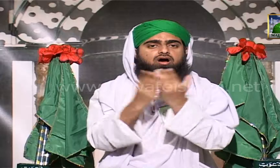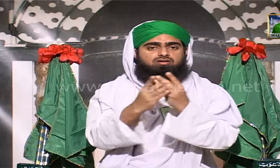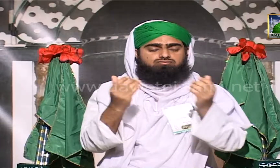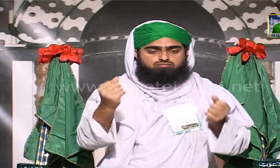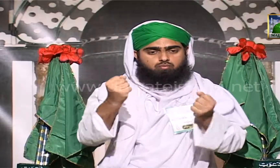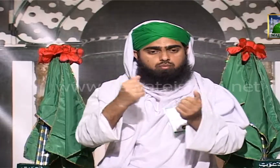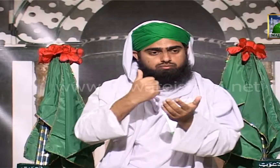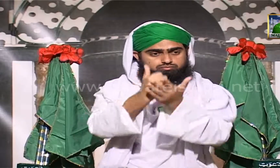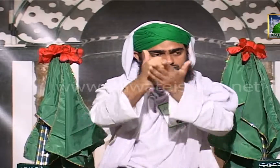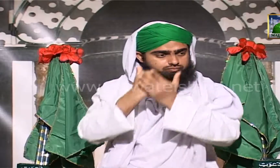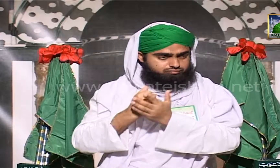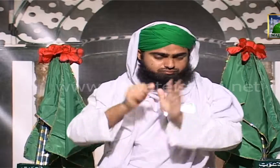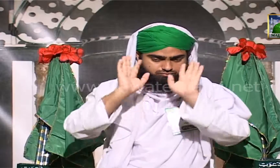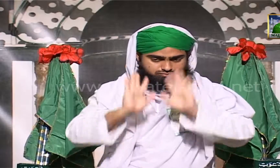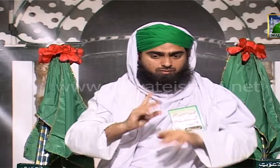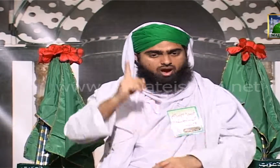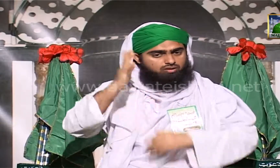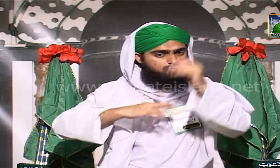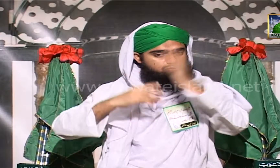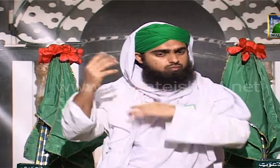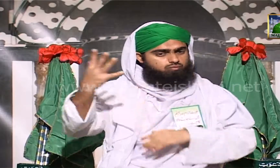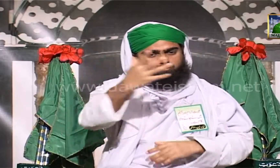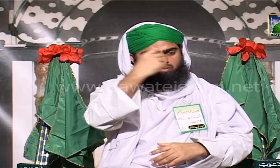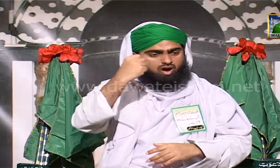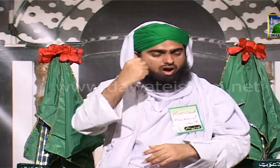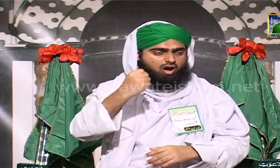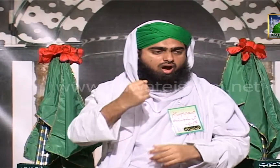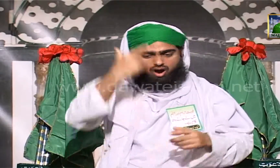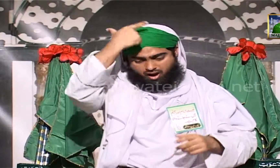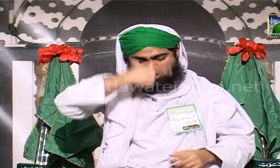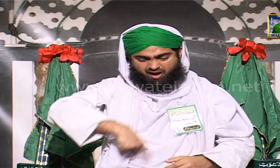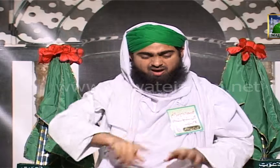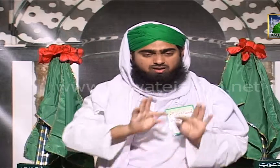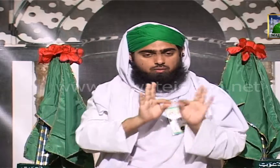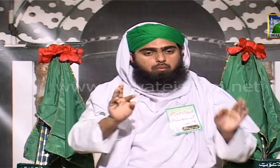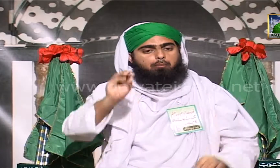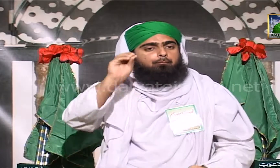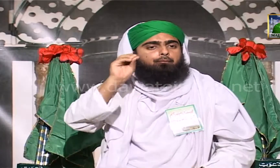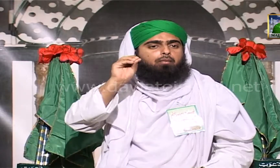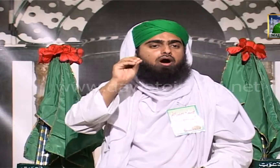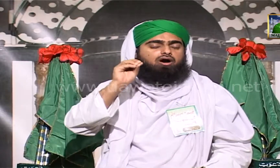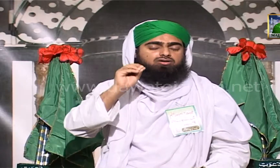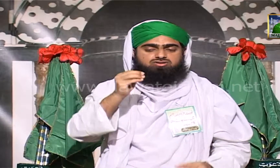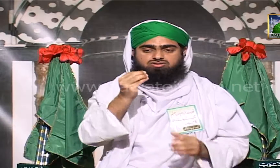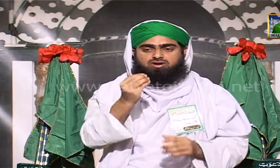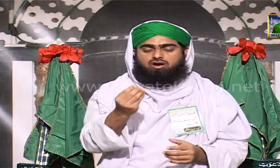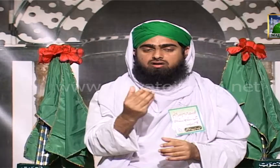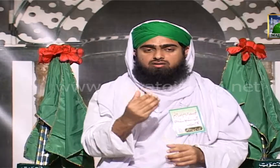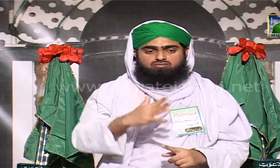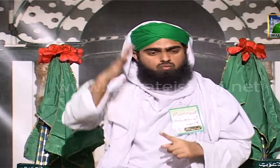کرتا ہے۔ تو اللہ تعالیٰ اس کے یعنی کہ جو قوتیں حواس ہیں ان میں بہت